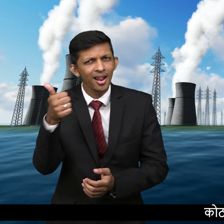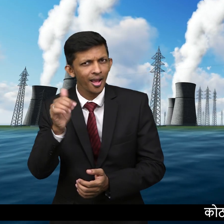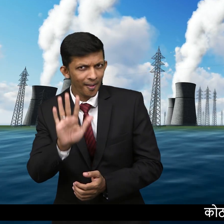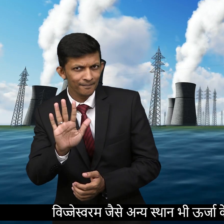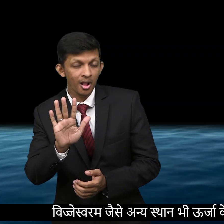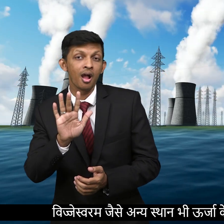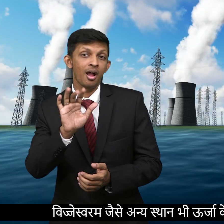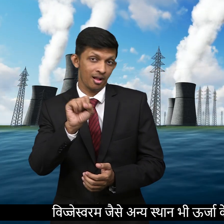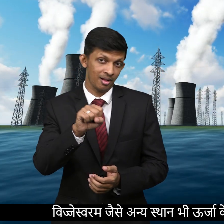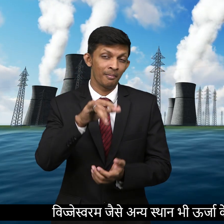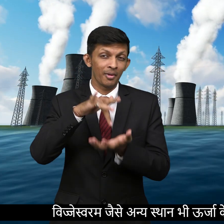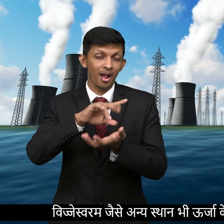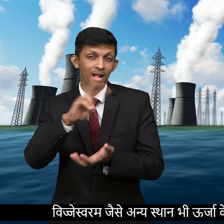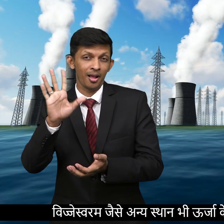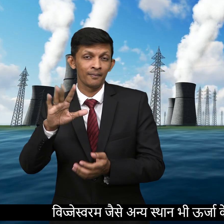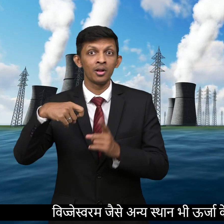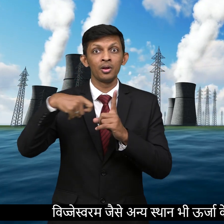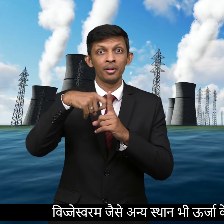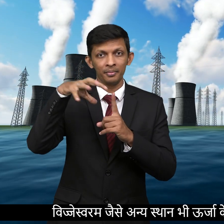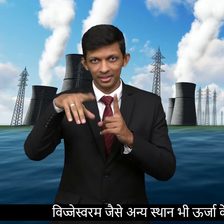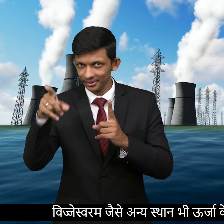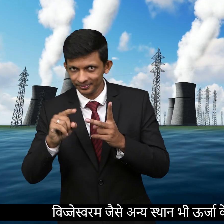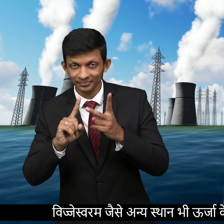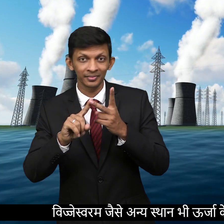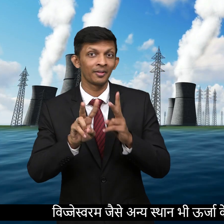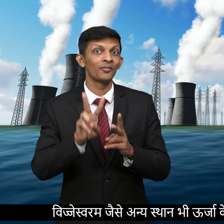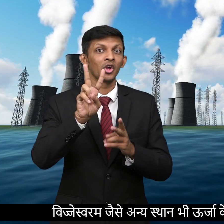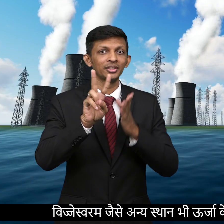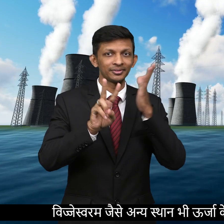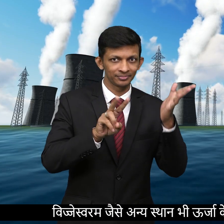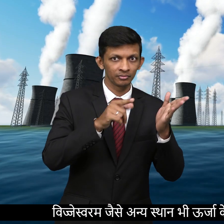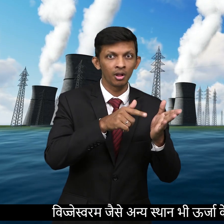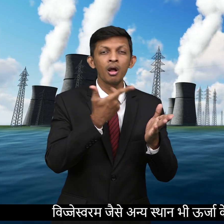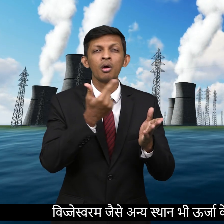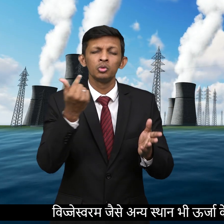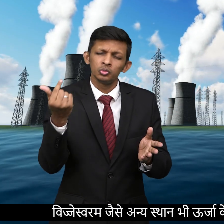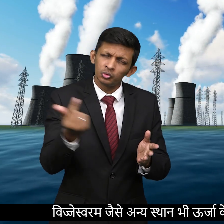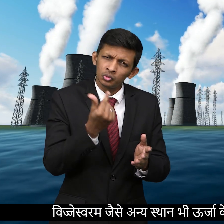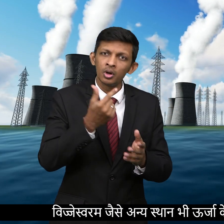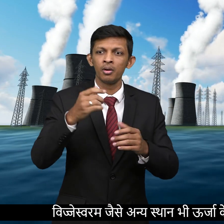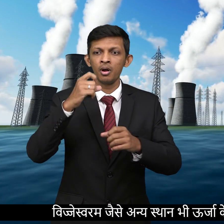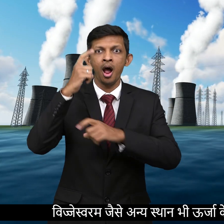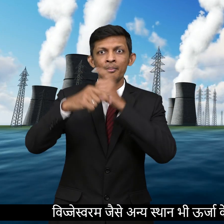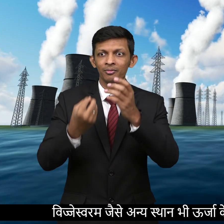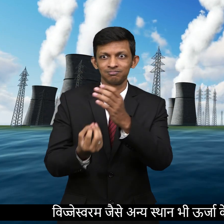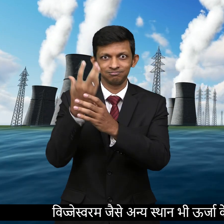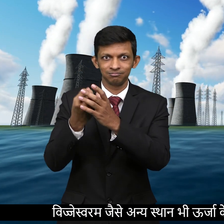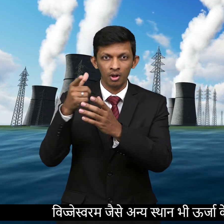कोठागुडेम और विजयस्वरम जैसे अन्य स्थान भी ऊर्जा के लिए गोदावरी के पानी का उपयोग करते हैं।